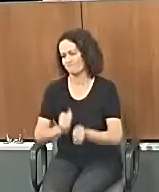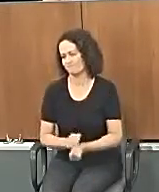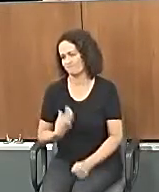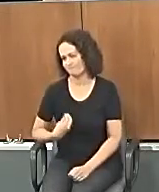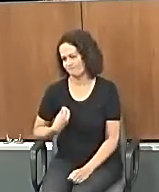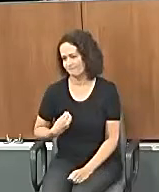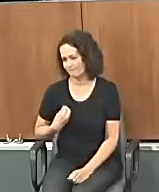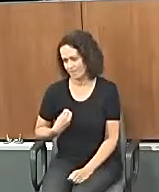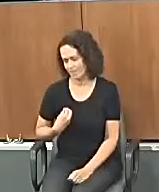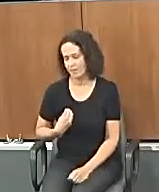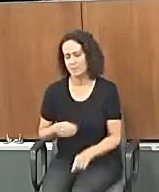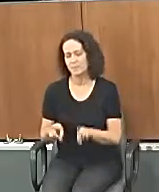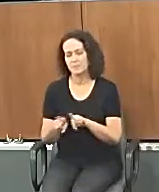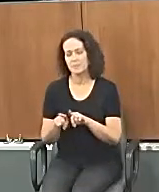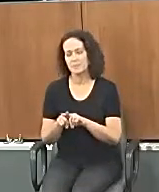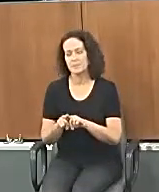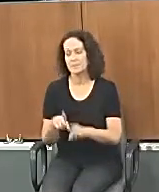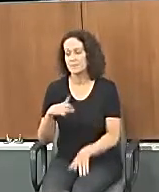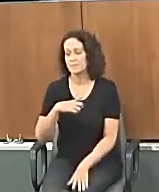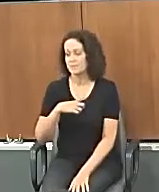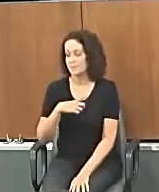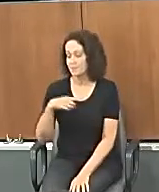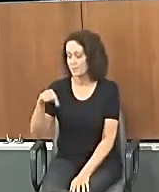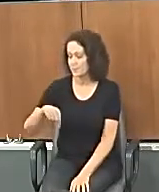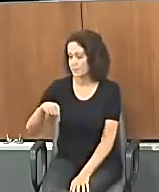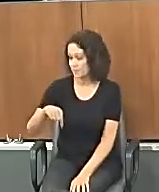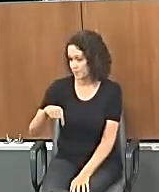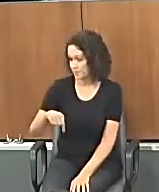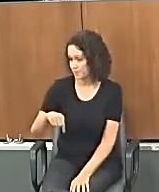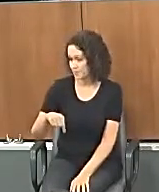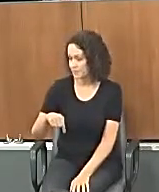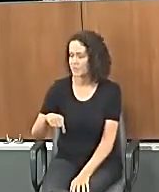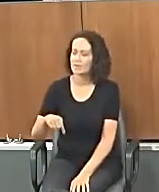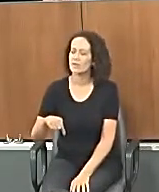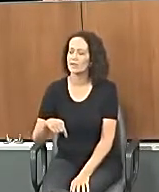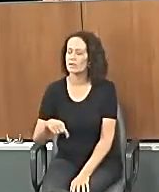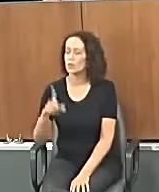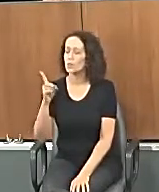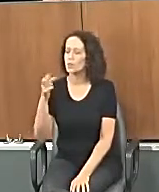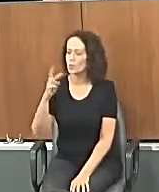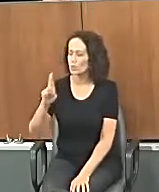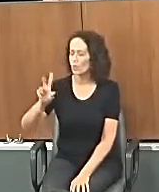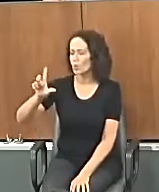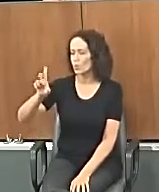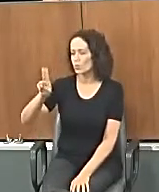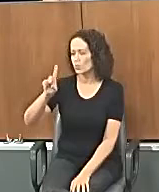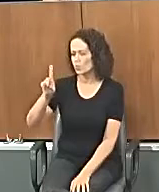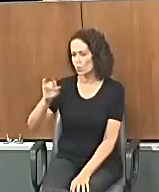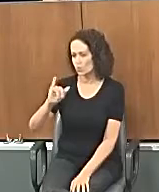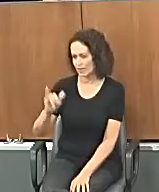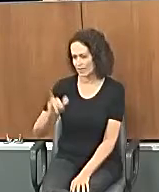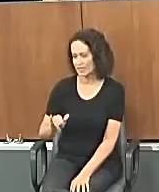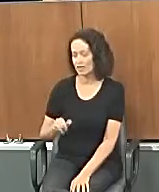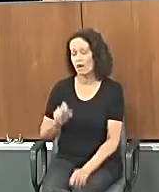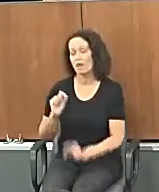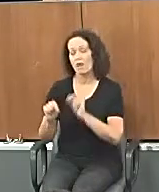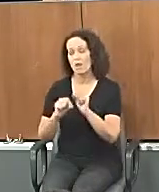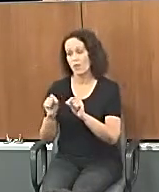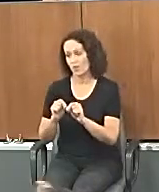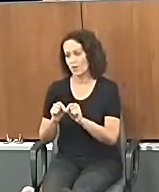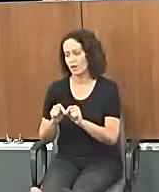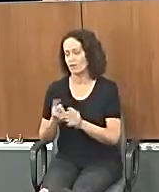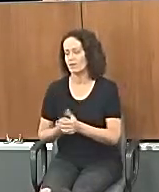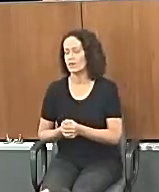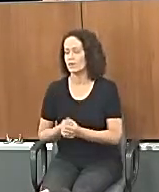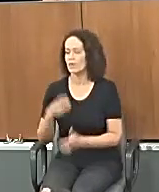e temos aqui é do nosso lado o doutor luís que trata do direito